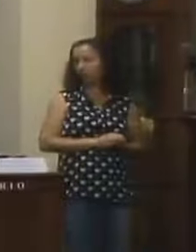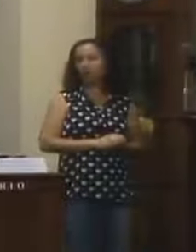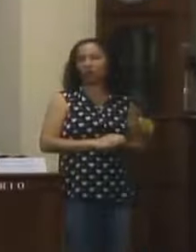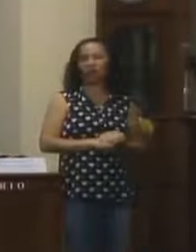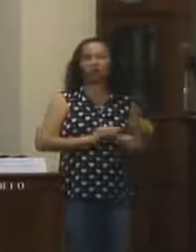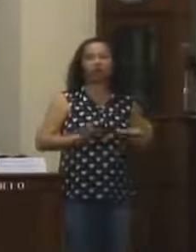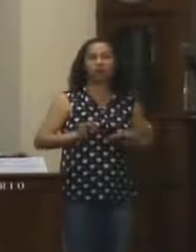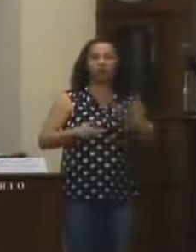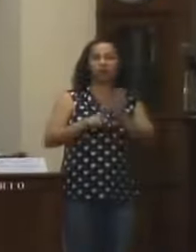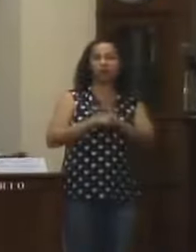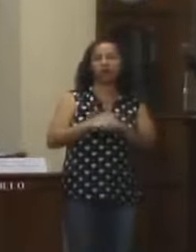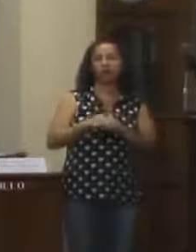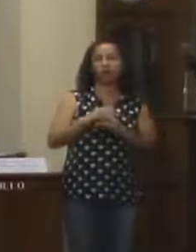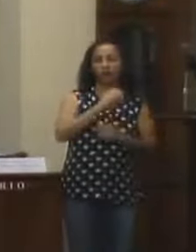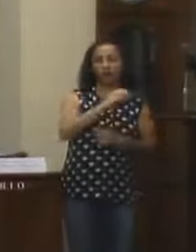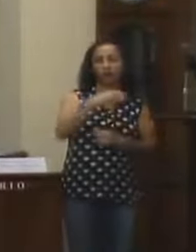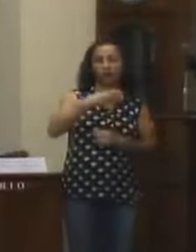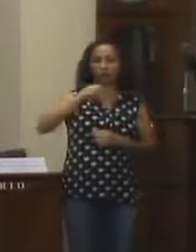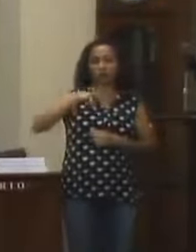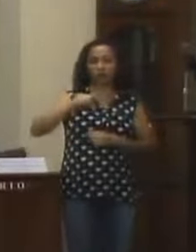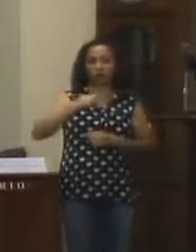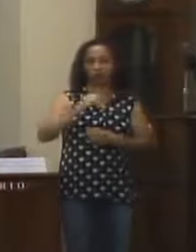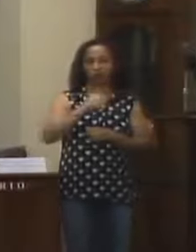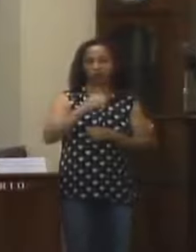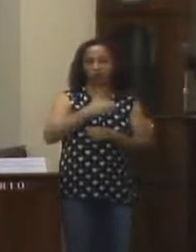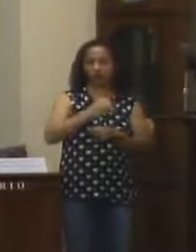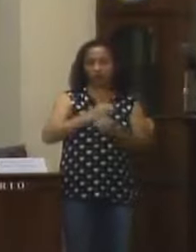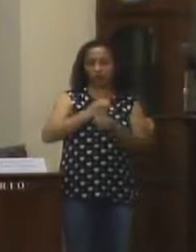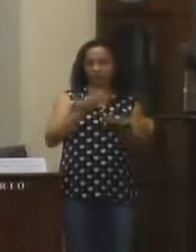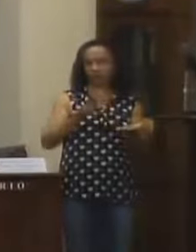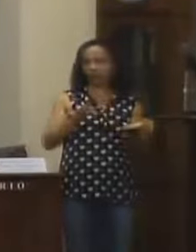Projeto de lei ordinária, número 039 de 2018.